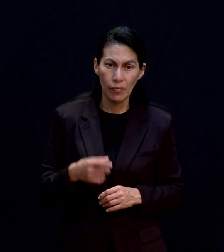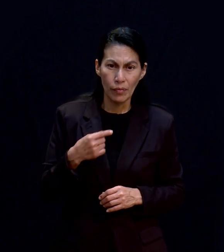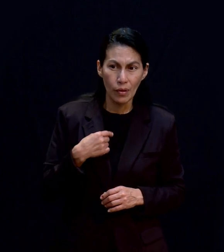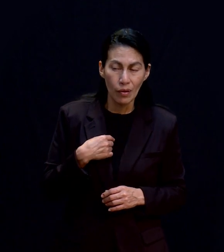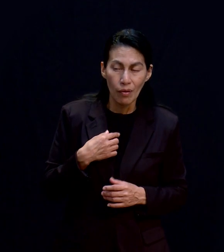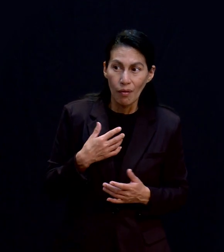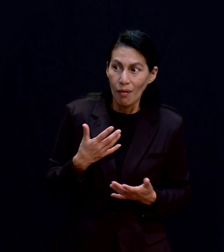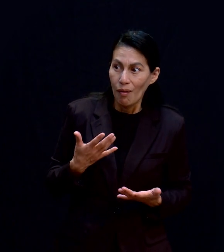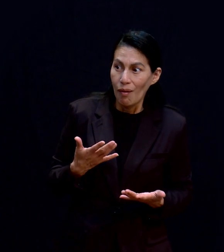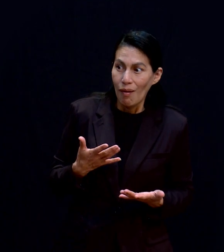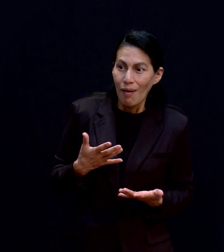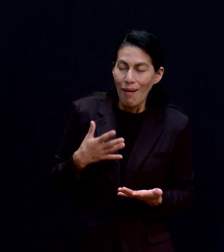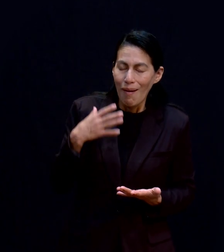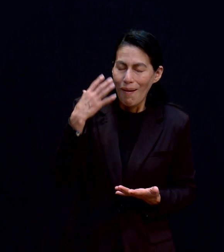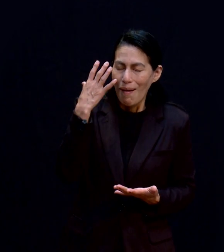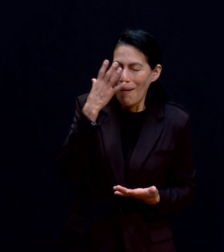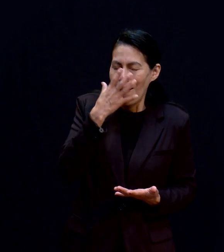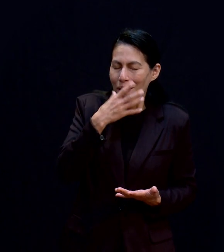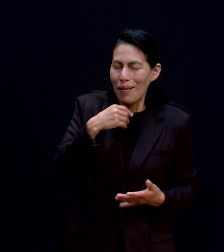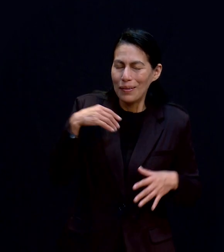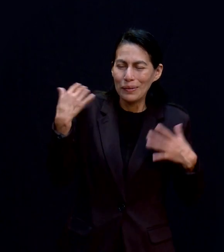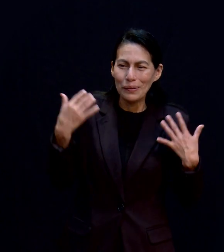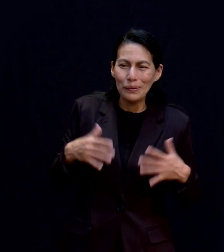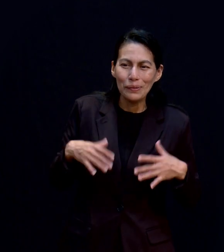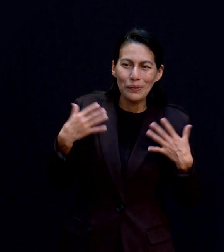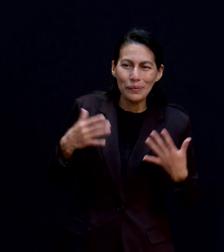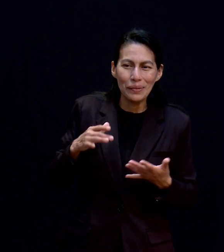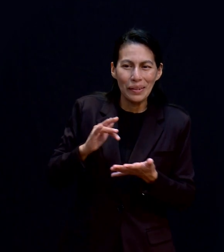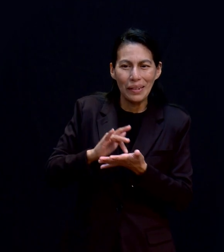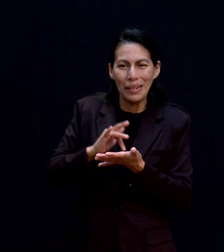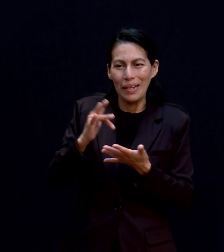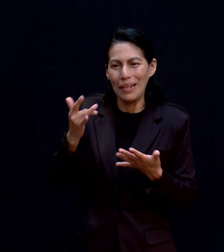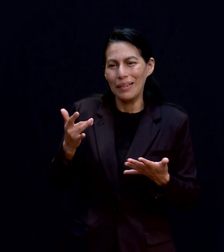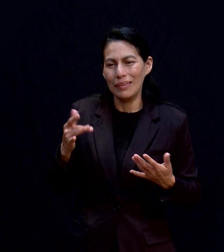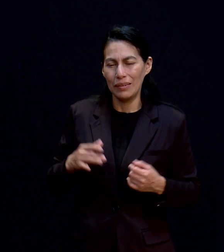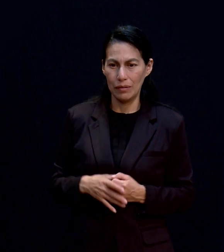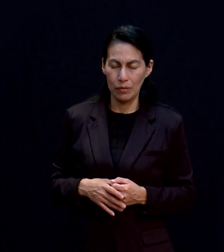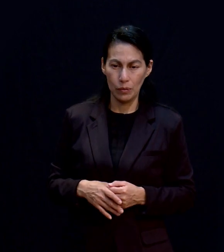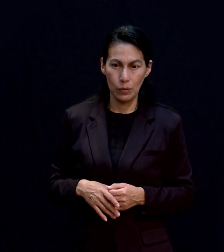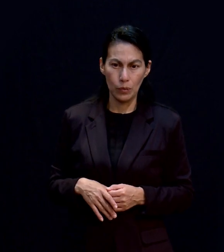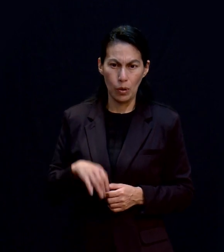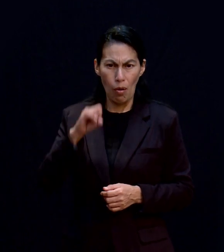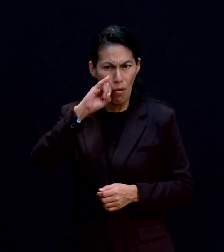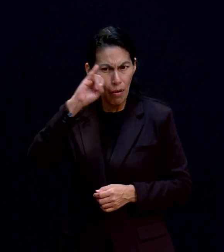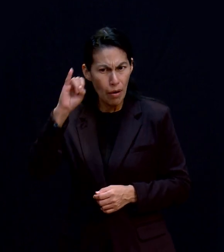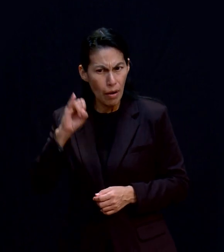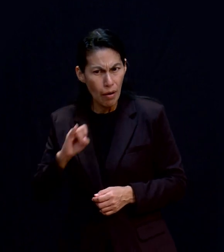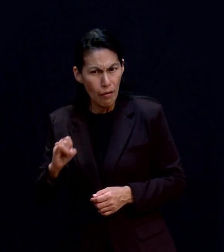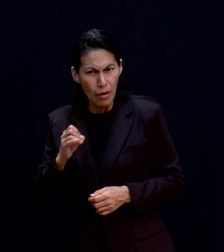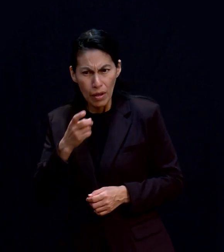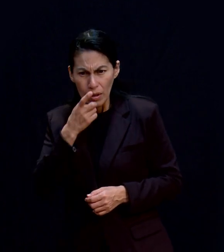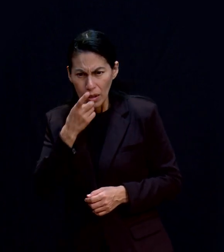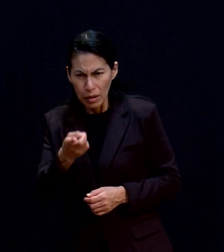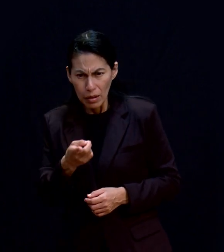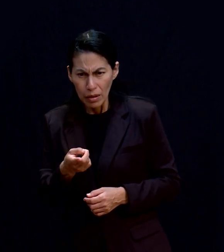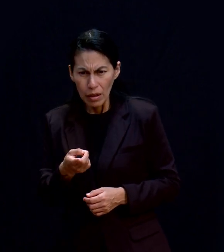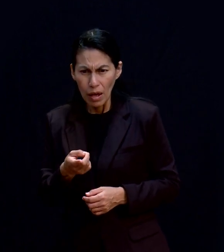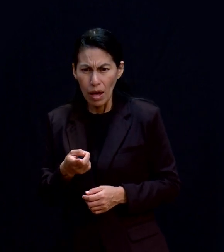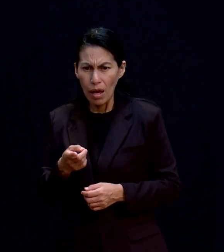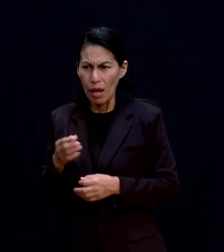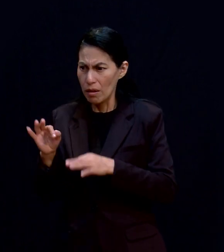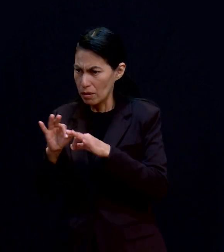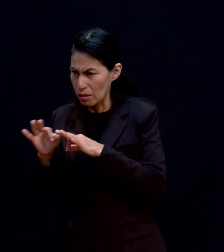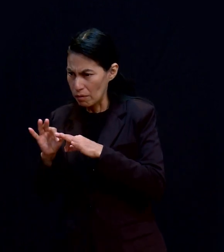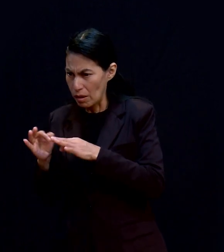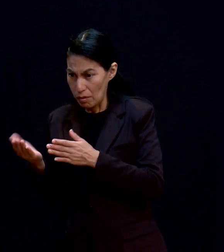largas la historia pues yo sentí de lo más bonito porque cuando te vas a imaginar que una persona un jefe te